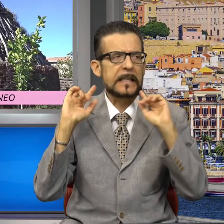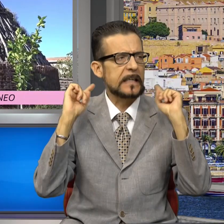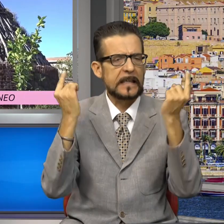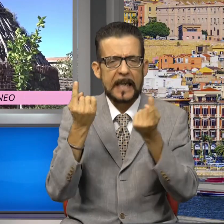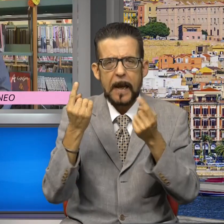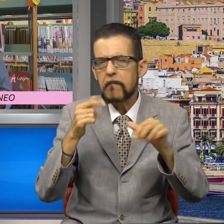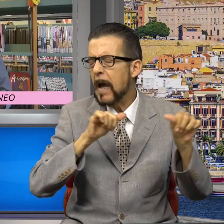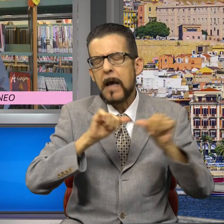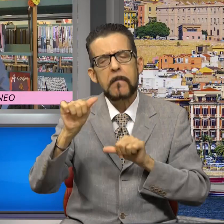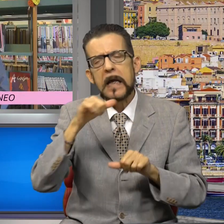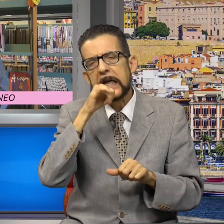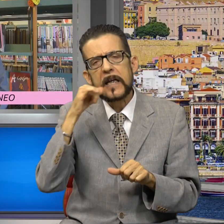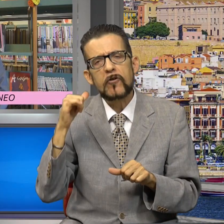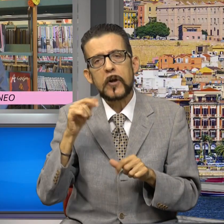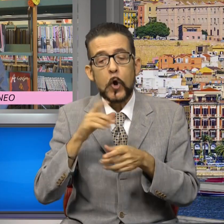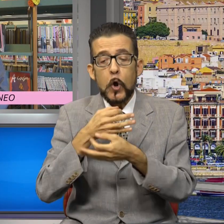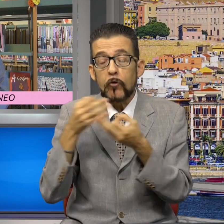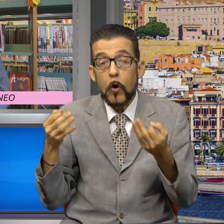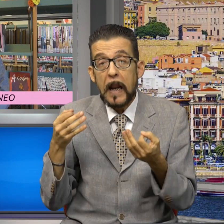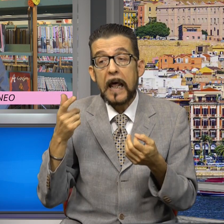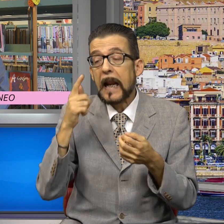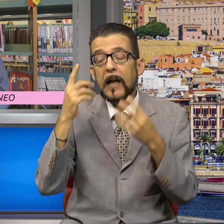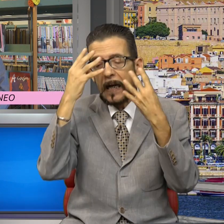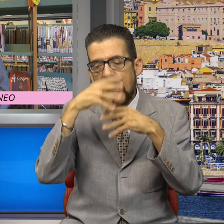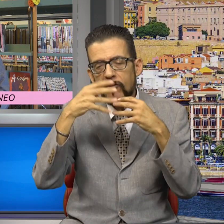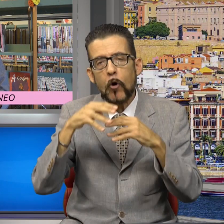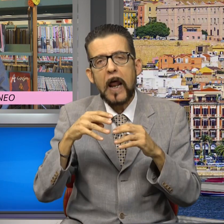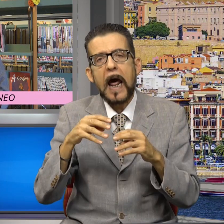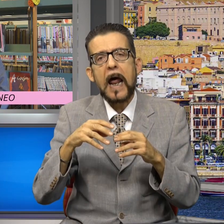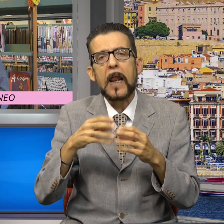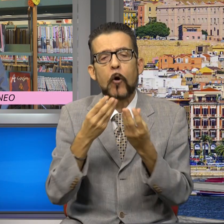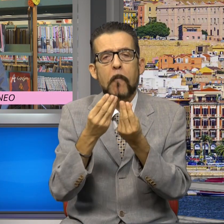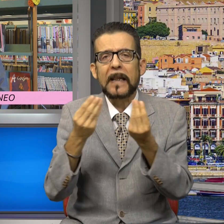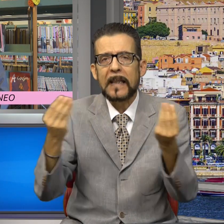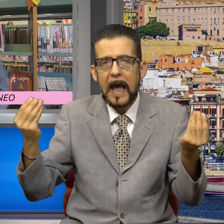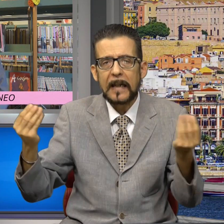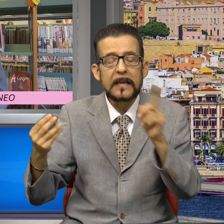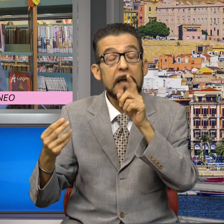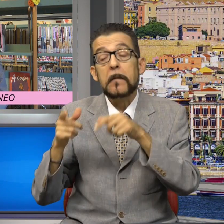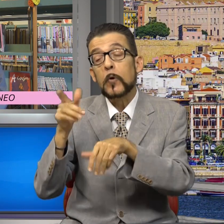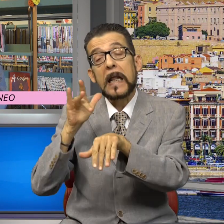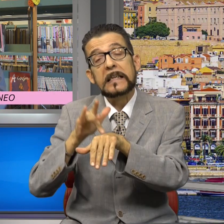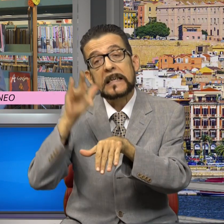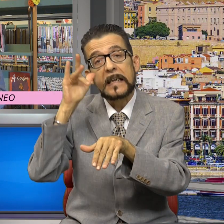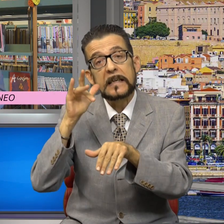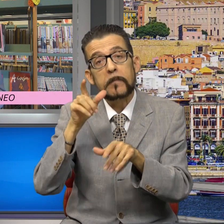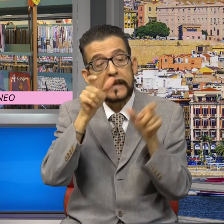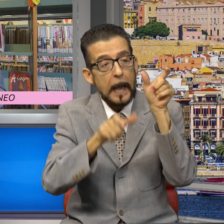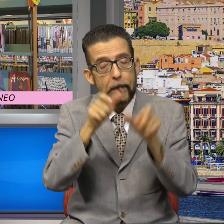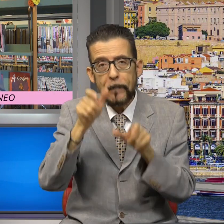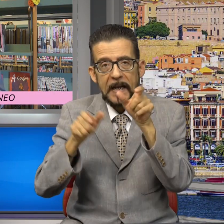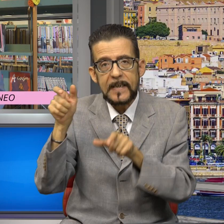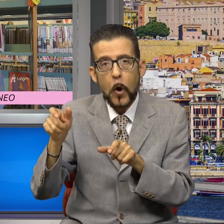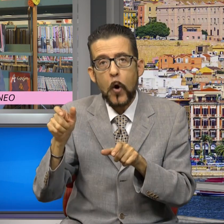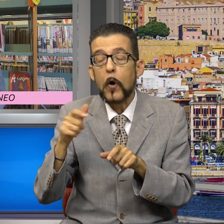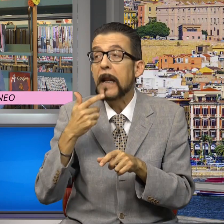primaria necessità. Ragionare come collettivo, quindi abbiamo necessità di sensibilizzare le persone che hanno deciso